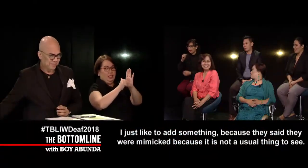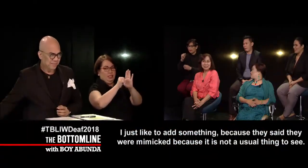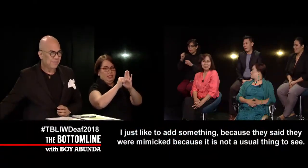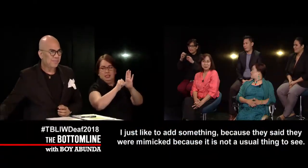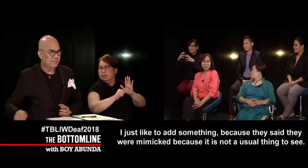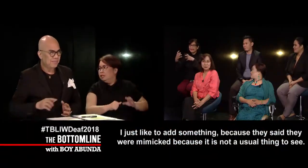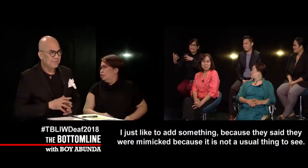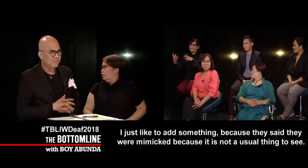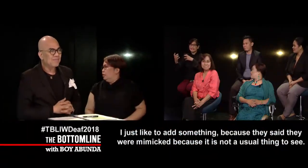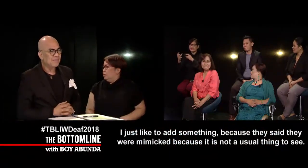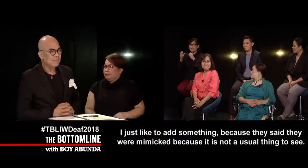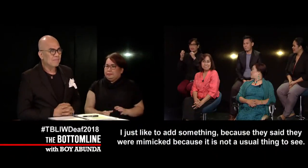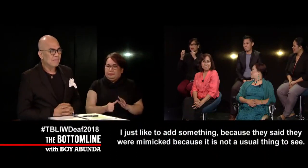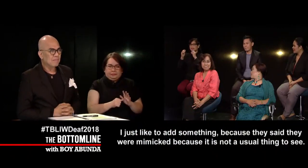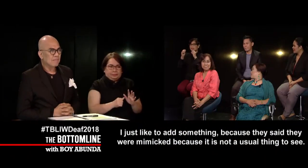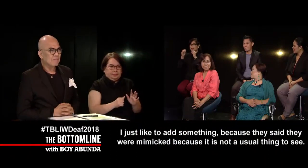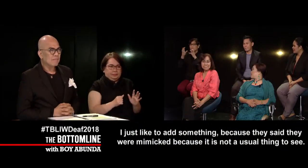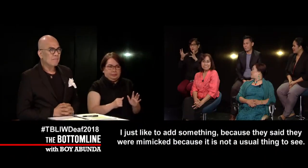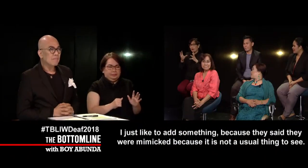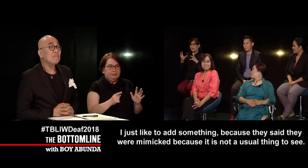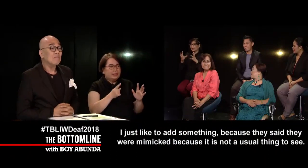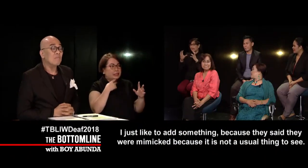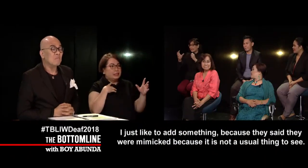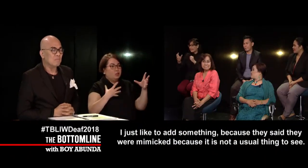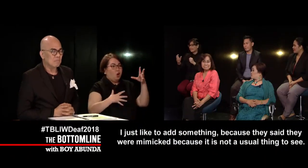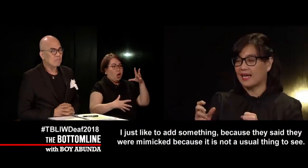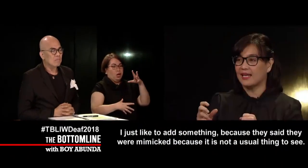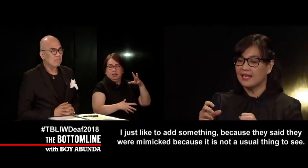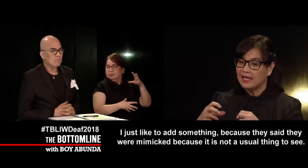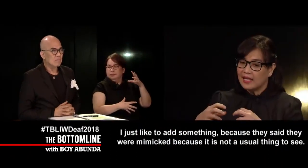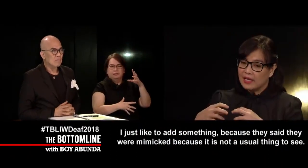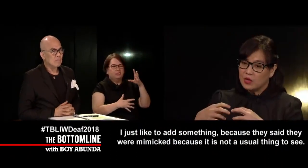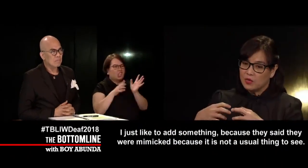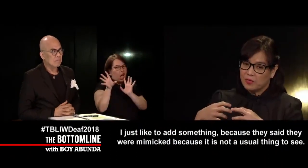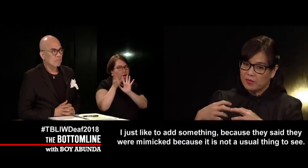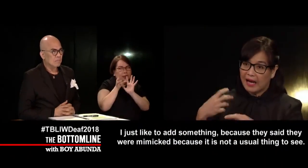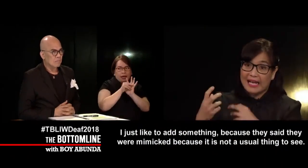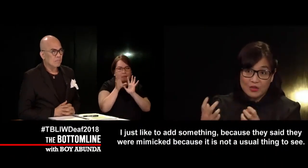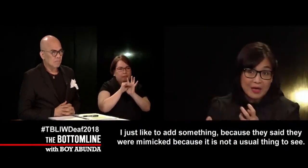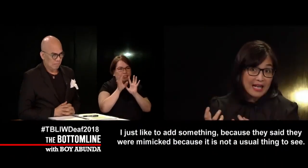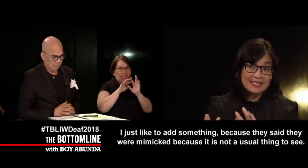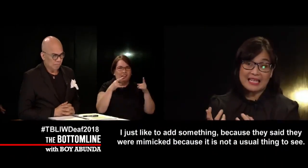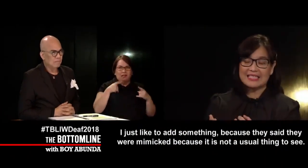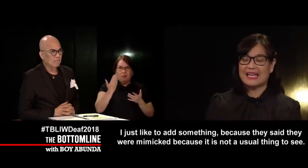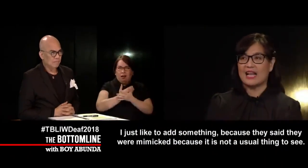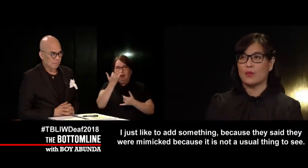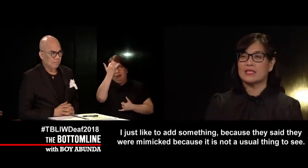na parang ginagaya sila kasi parang hindi usual na nakikita yung mga